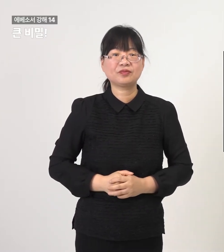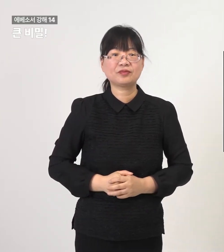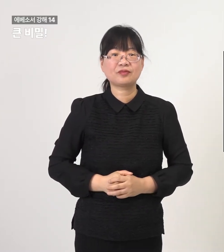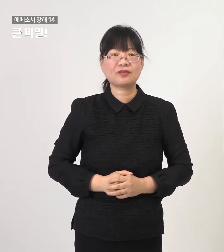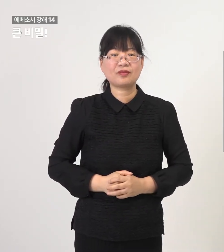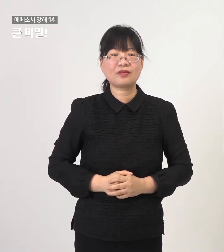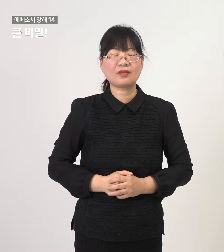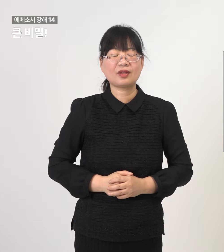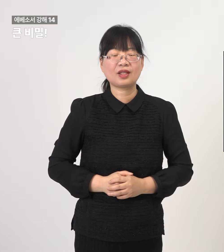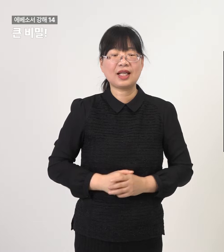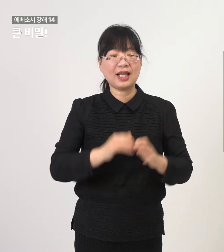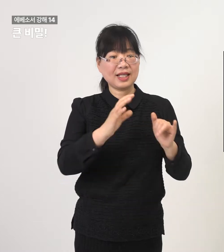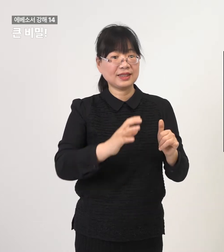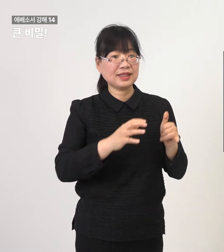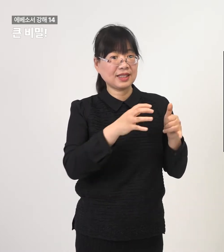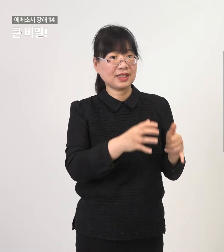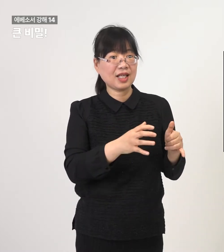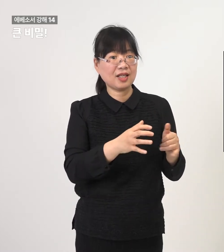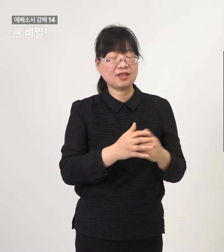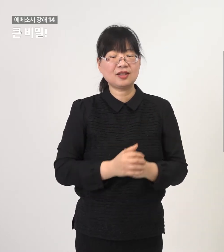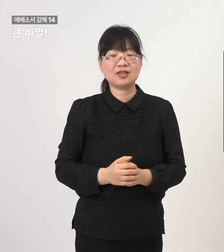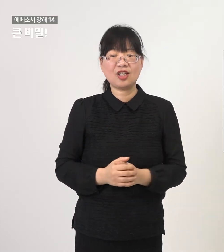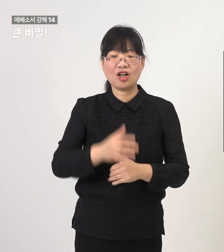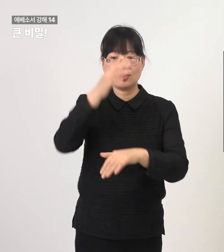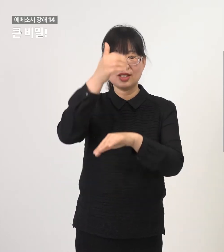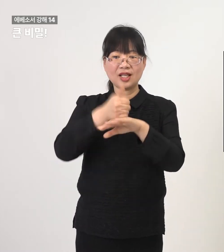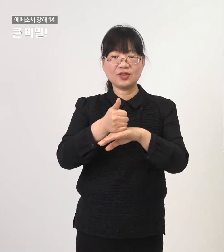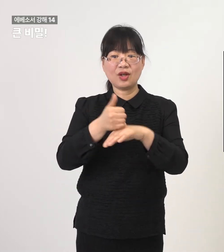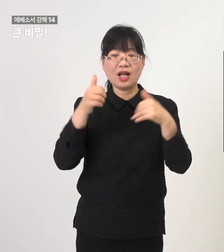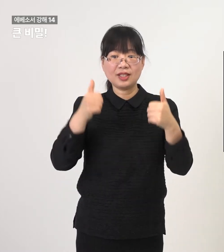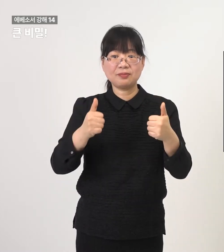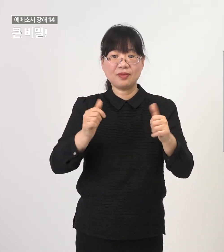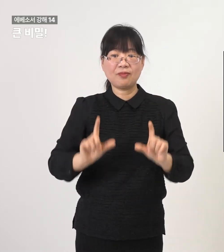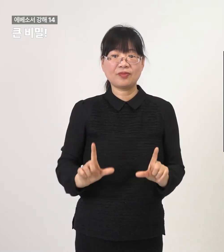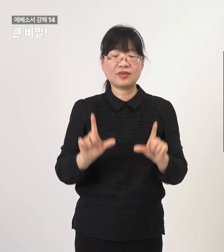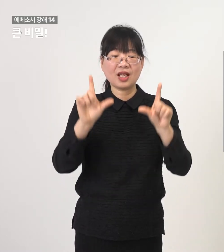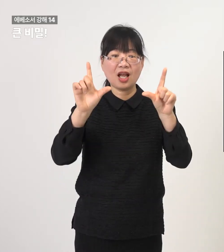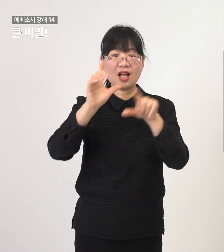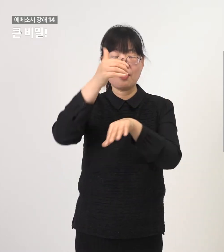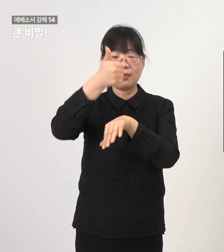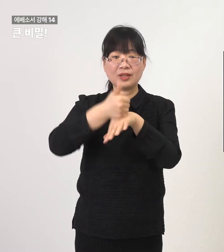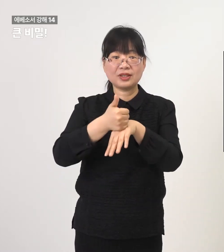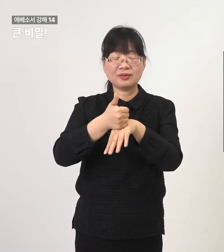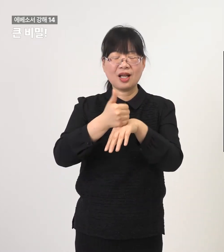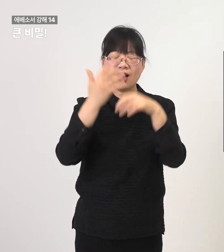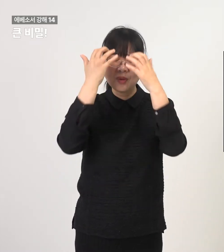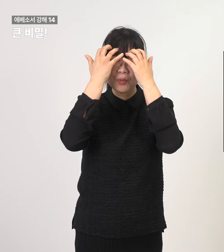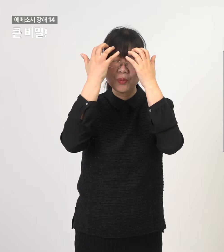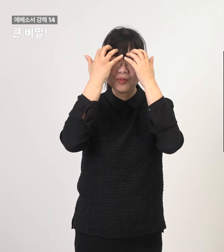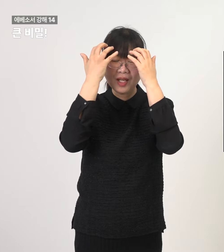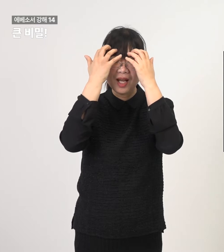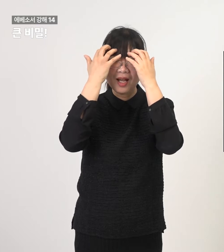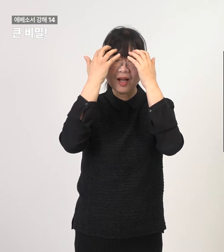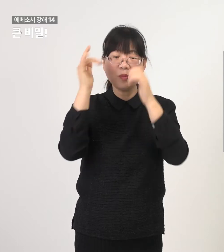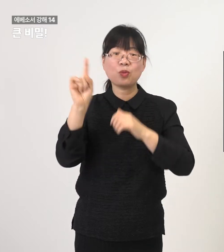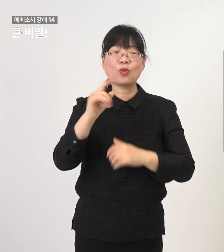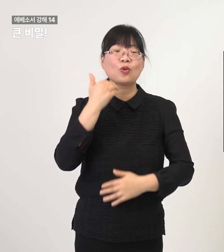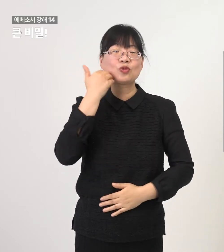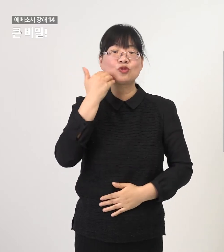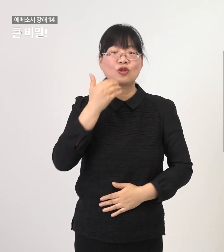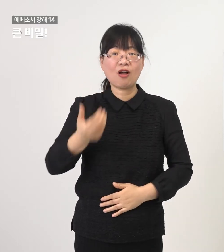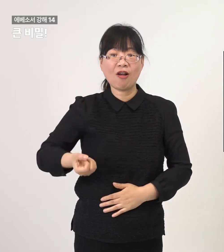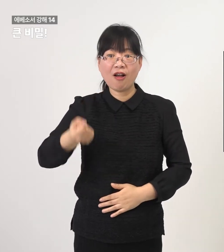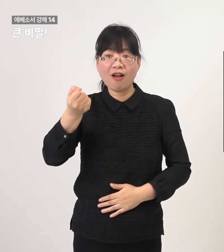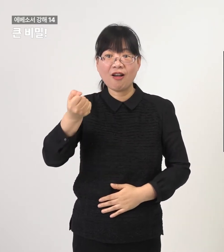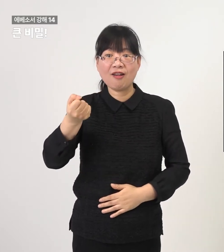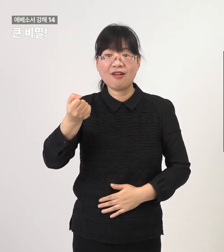그러니까 이 세상의 최종적 심판날의 마지막 권한은 누가 갖고 있는